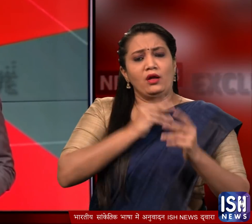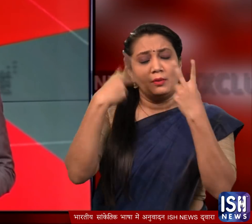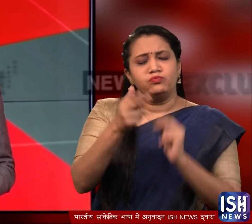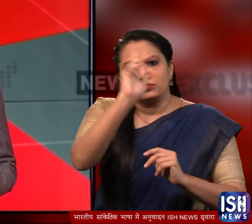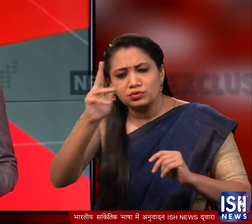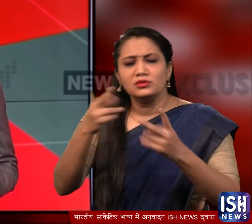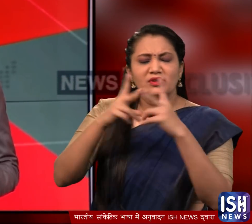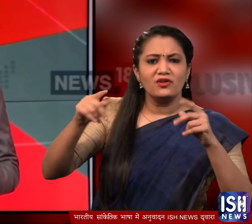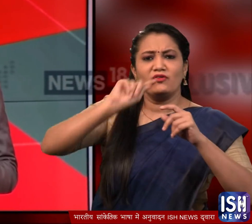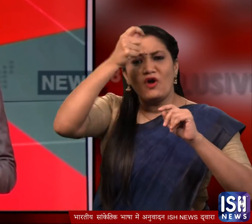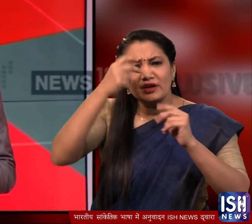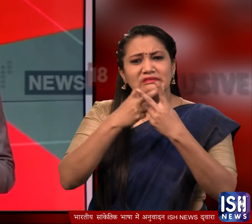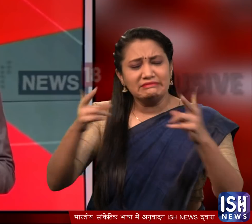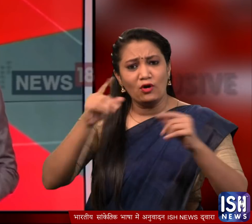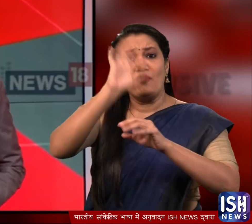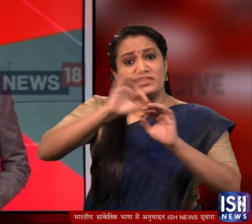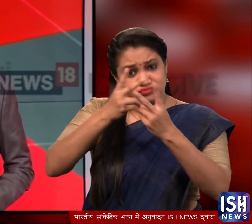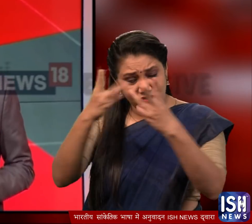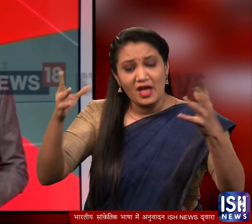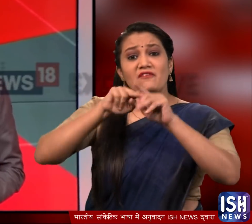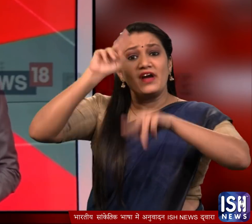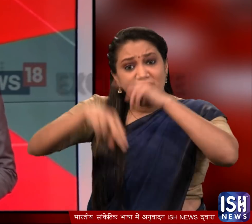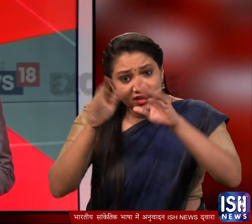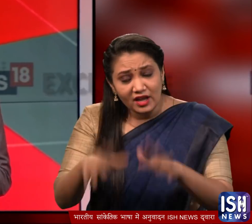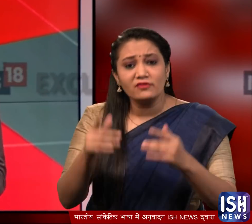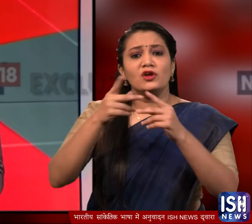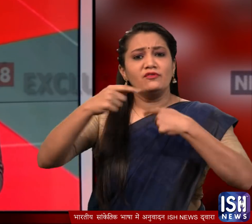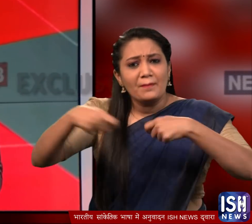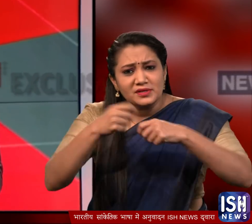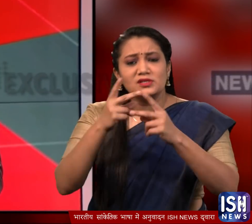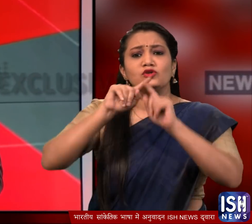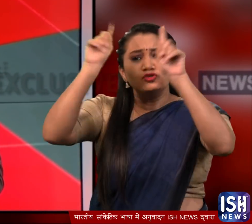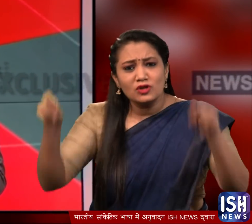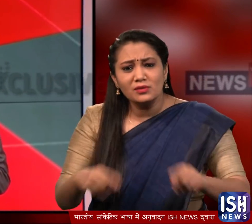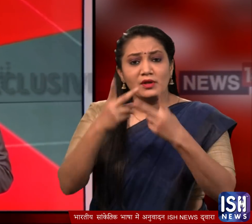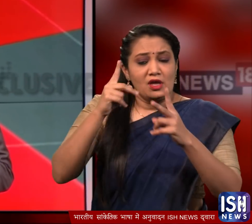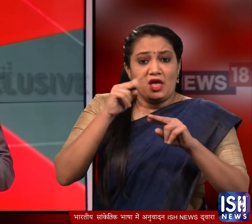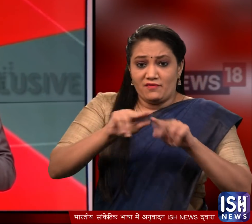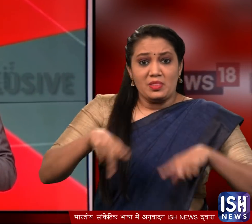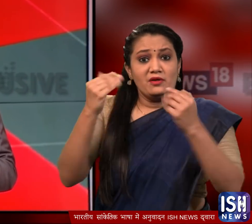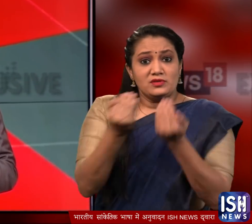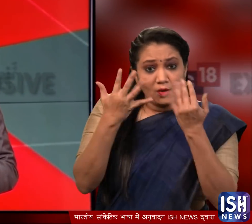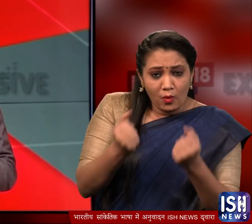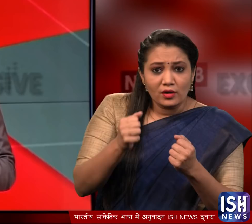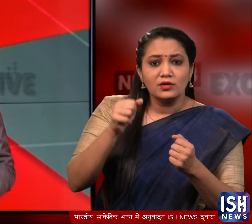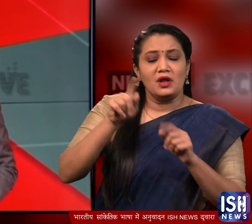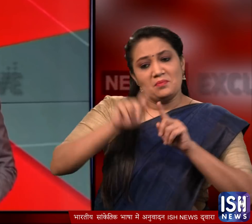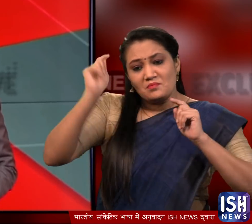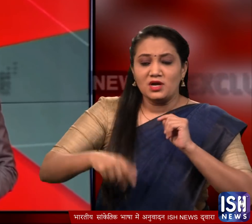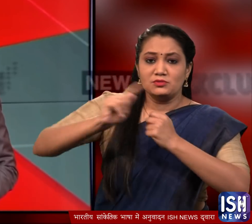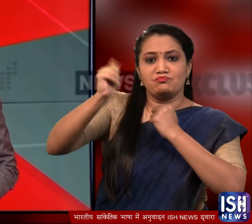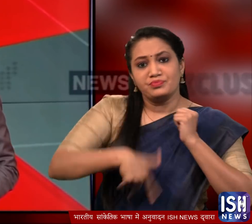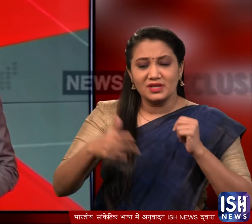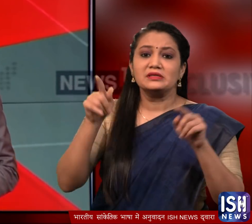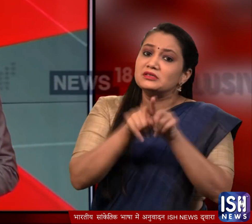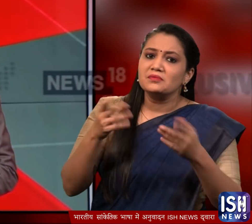डरा रहे हैं। वहां देश विदेश की कई बड़ी कंपनियों के दफ्तर हैं, फैक्ट्रियां हैं। कारोबारियों और दुकानदारों को अगर अपनी जान बचाने के लिए गुंडा टैक्स देने